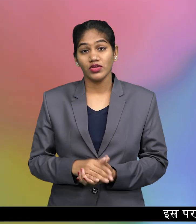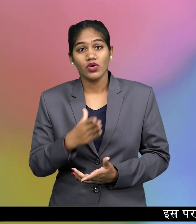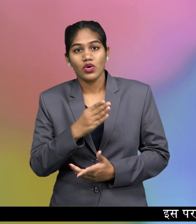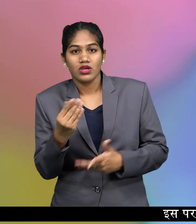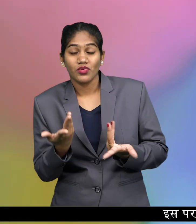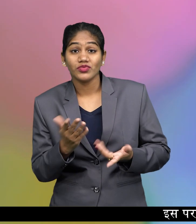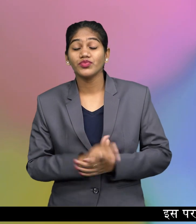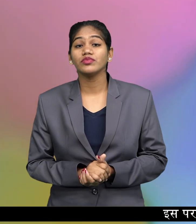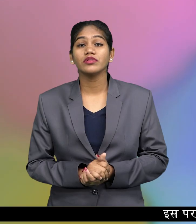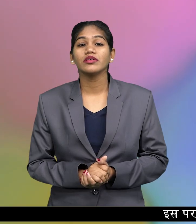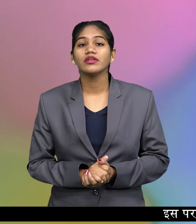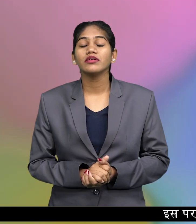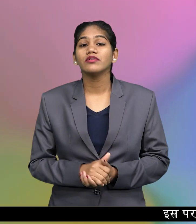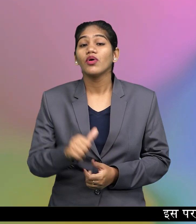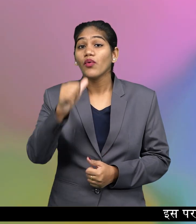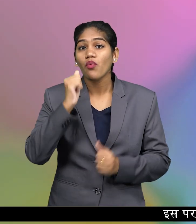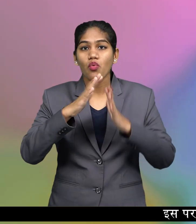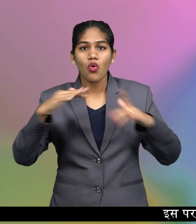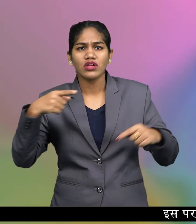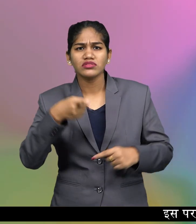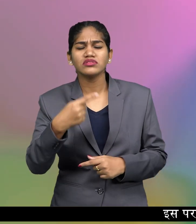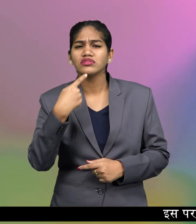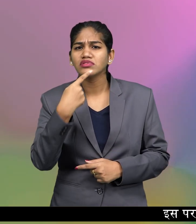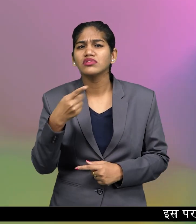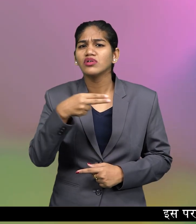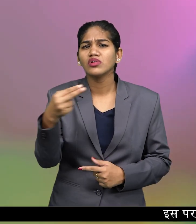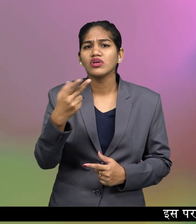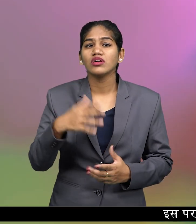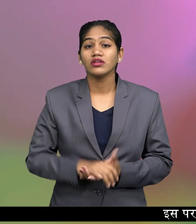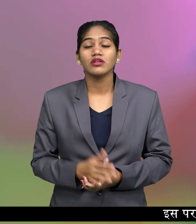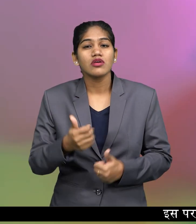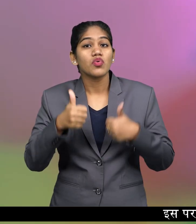इस पर अच्छी जानकारी ज्ञान प्राप्त करेंगे।